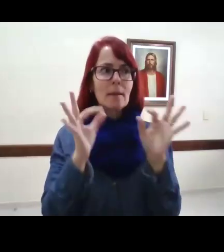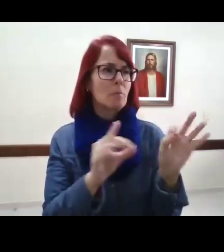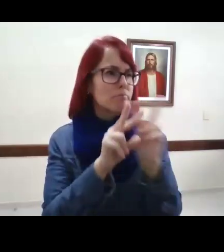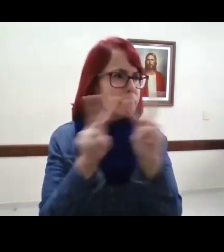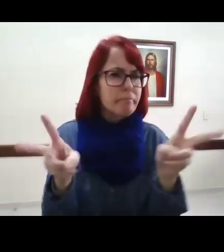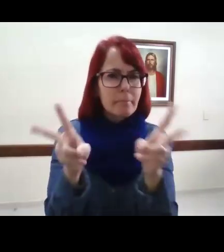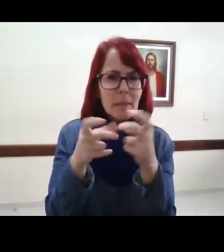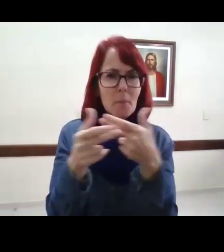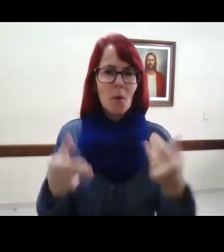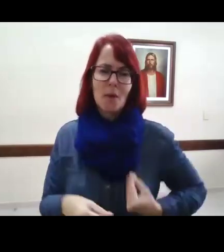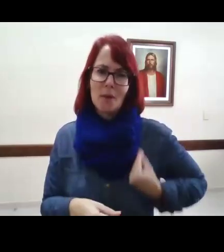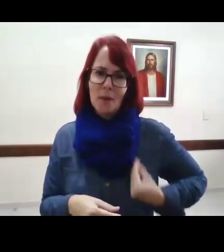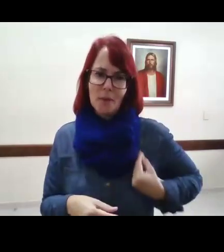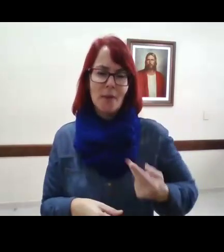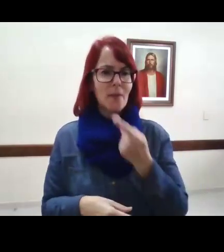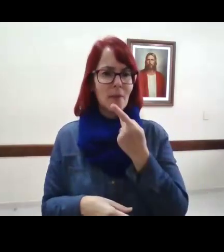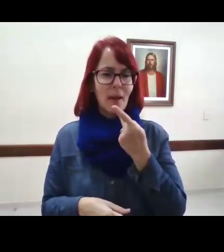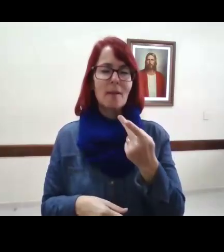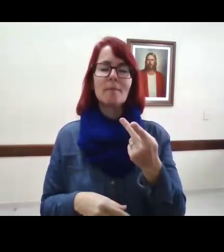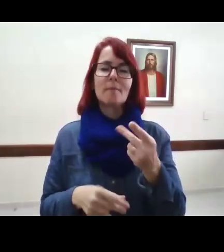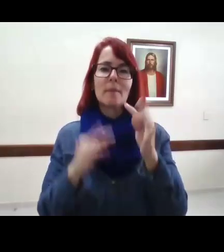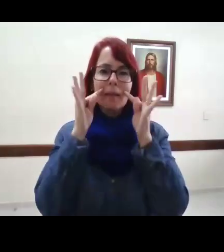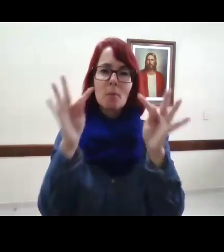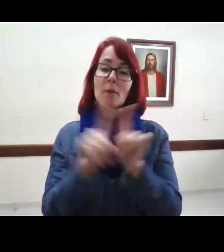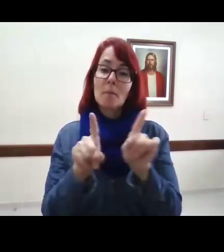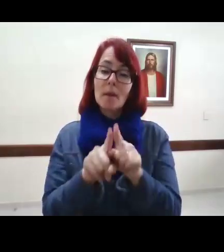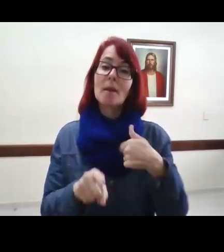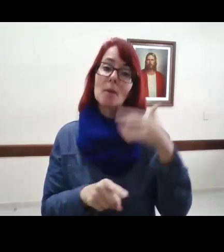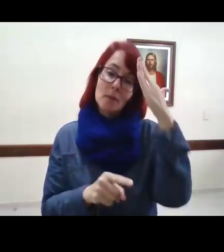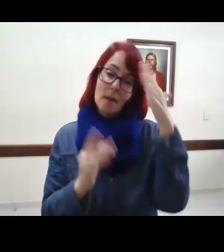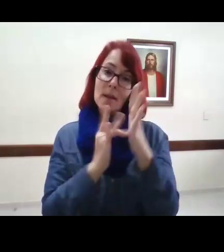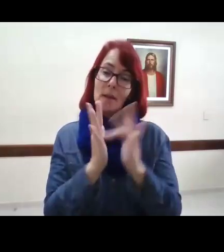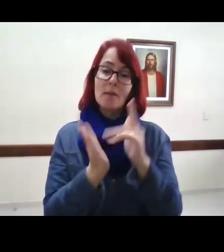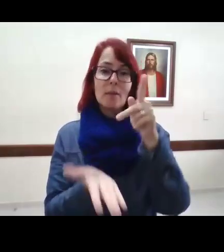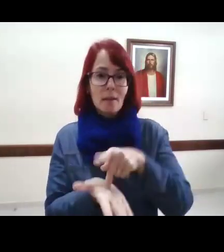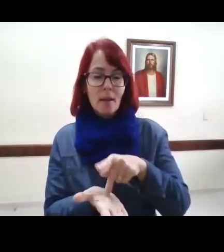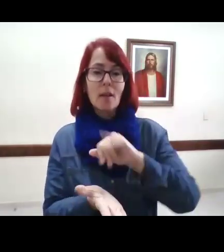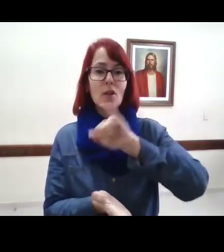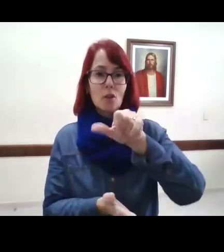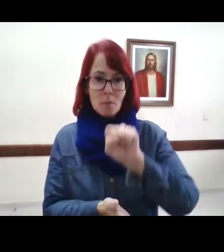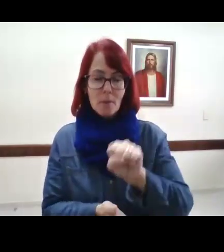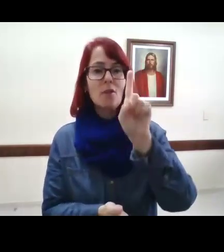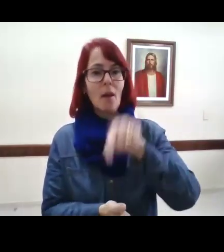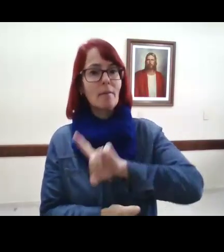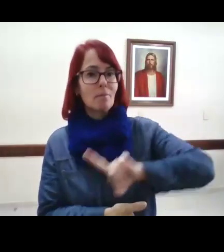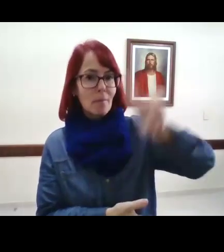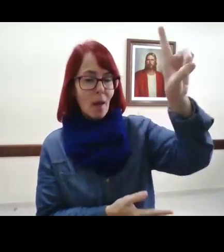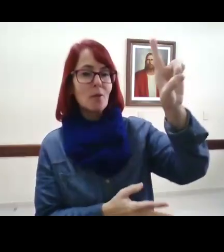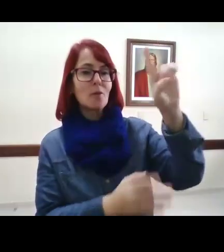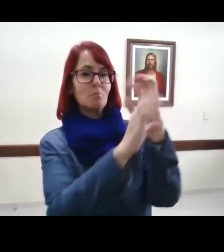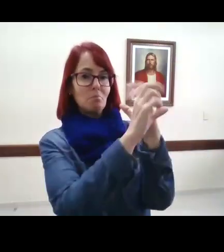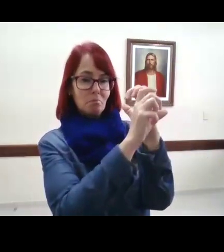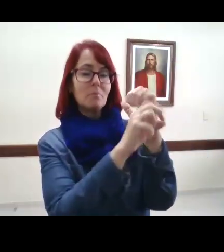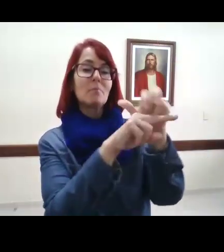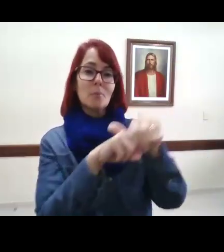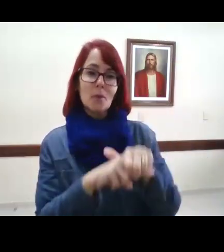vida e compartilhar seu testemunho com alguém. Mas eu sei que essa igreja é verdadeira, eu sei que Joseph Smith foi chamado por Deus para ser um profeta, e eu sei